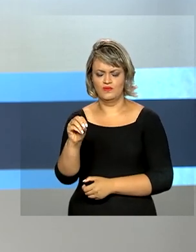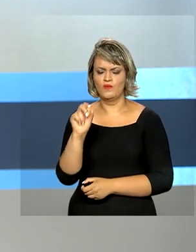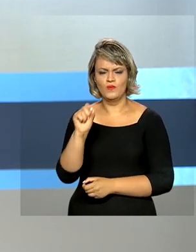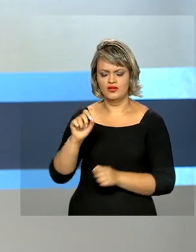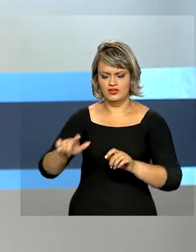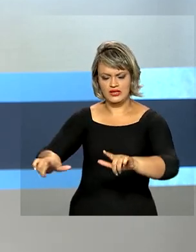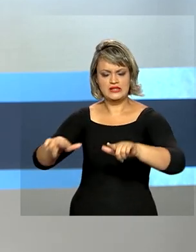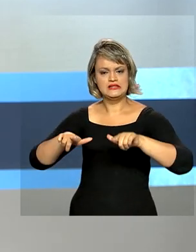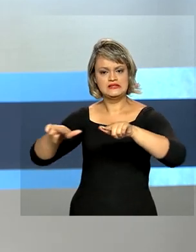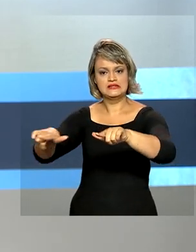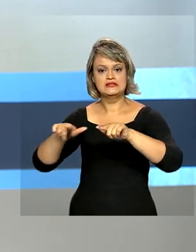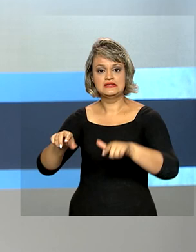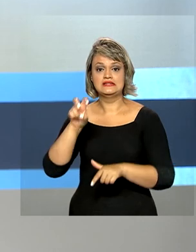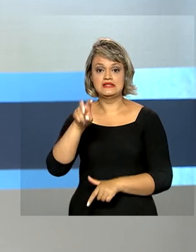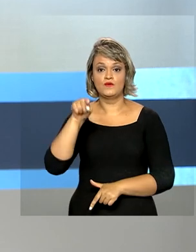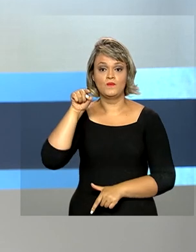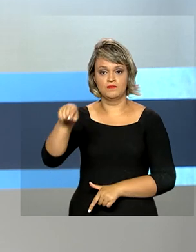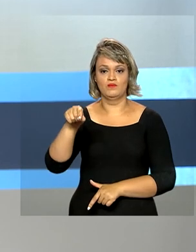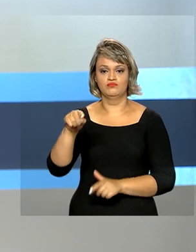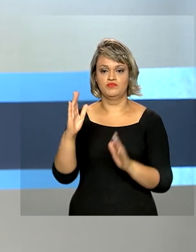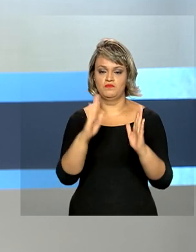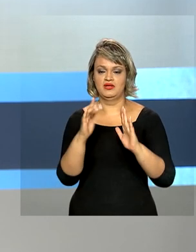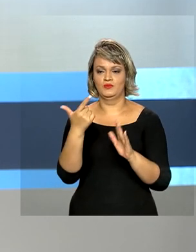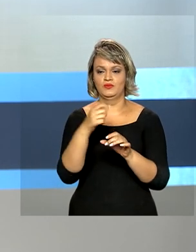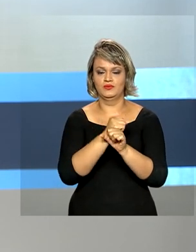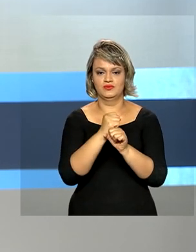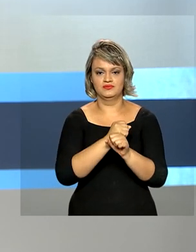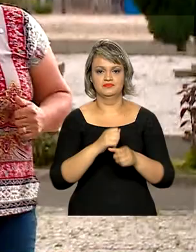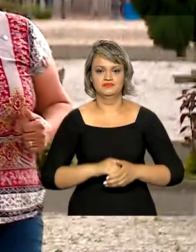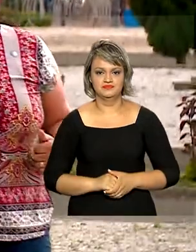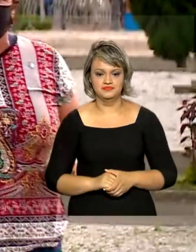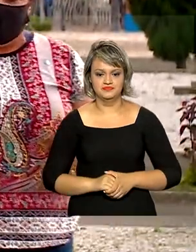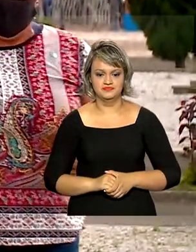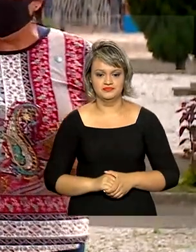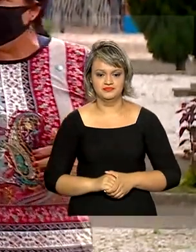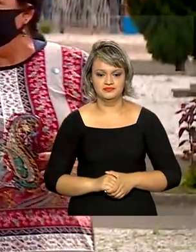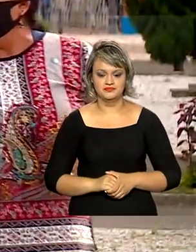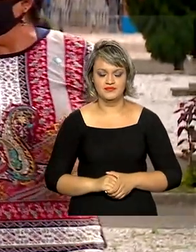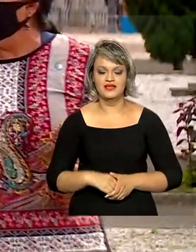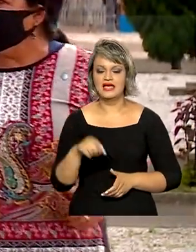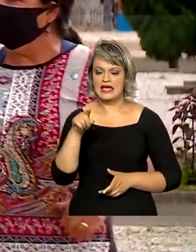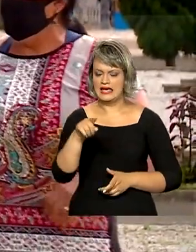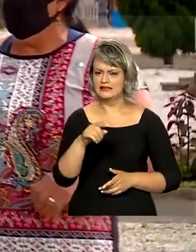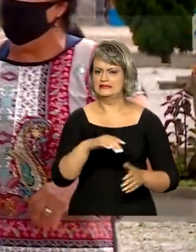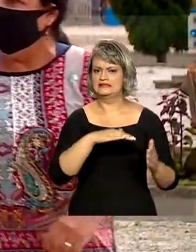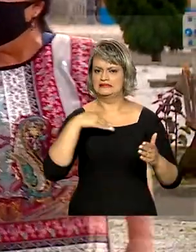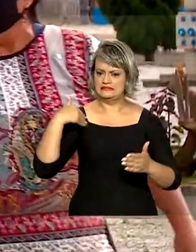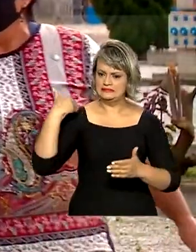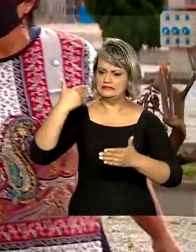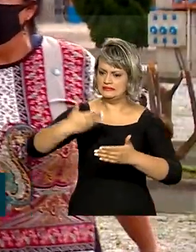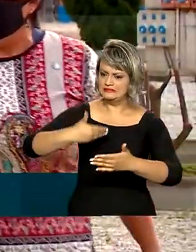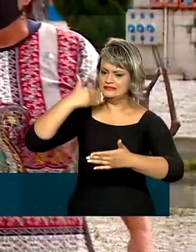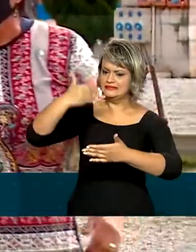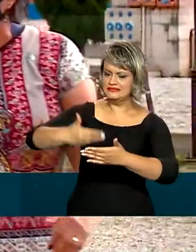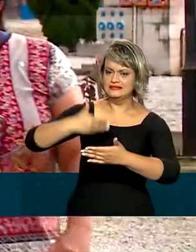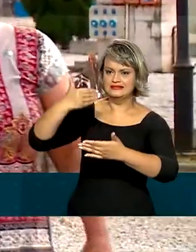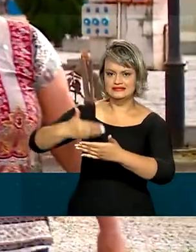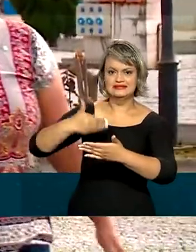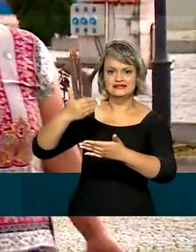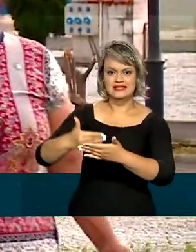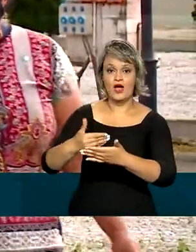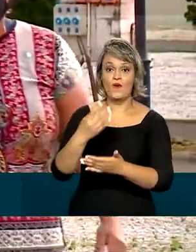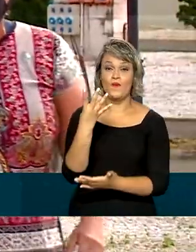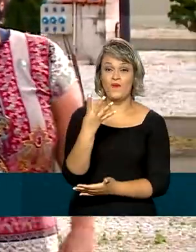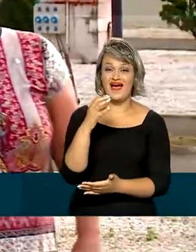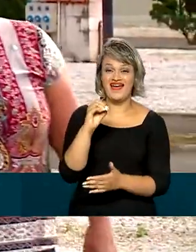mil títulos entregues pelo INCRA nos últimos 2 anos. Foi uma longa caminhada. Depois de